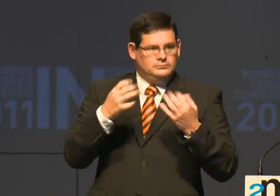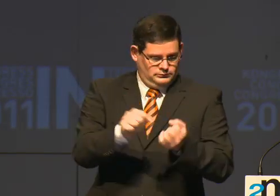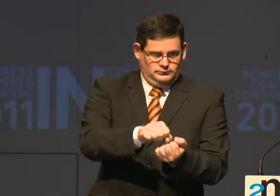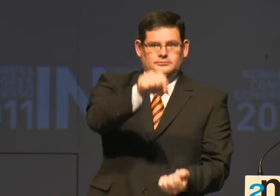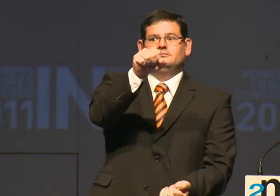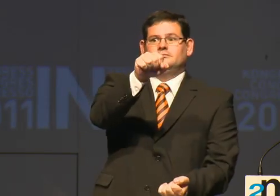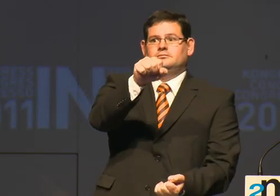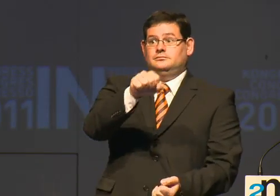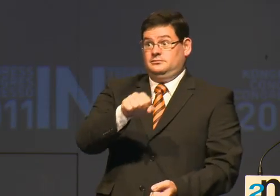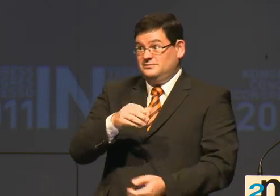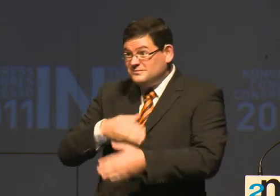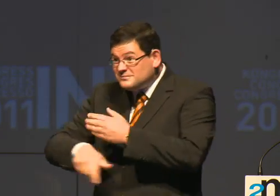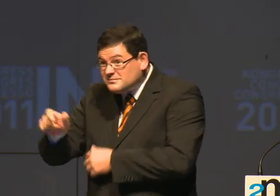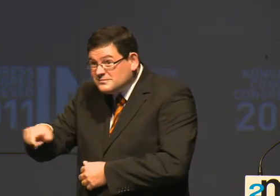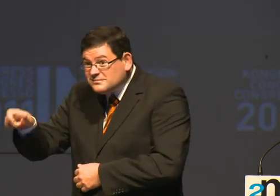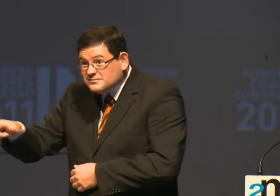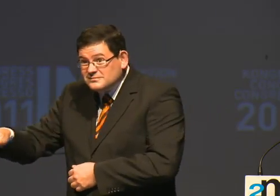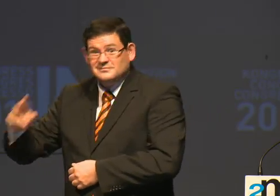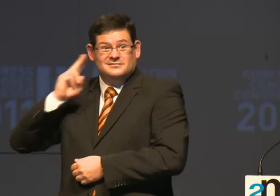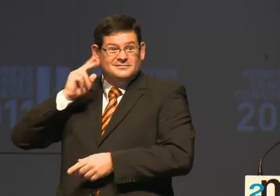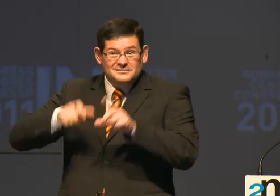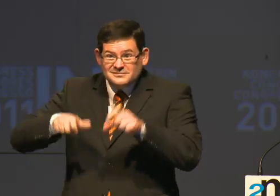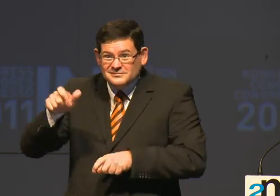32%, ce qui est relativement très faible.